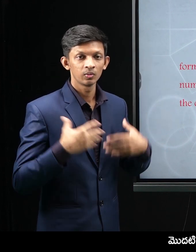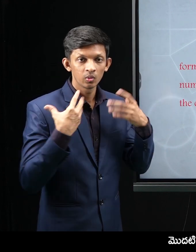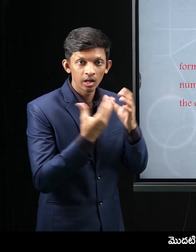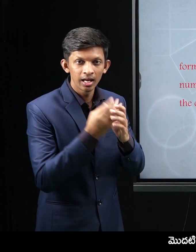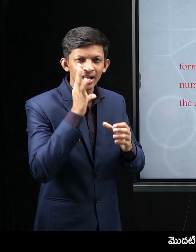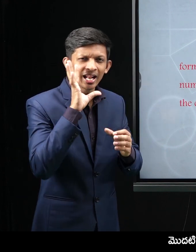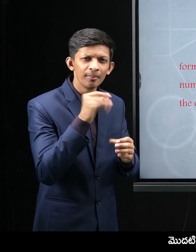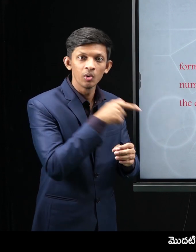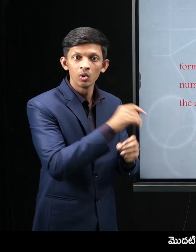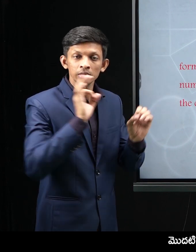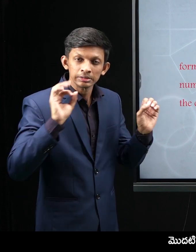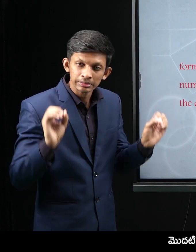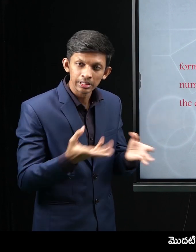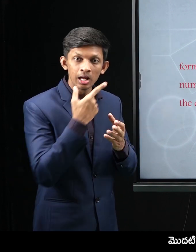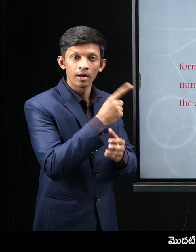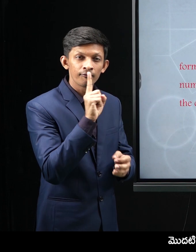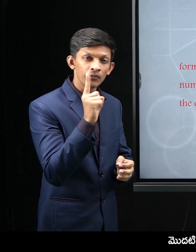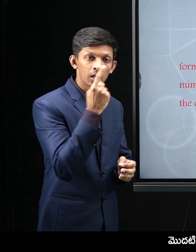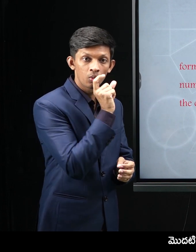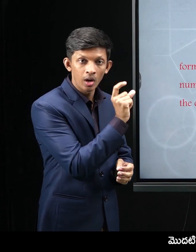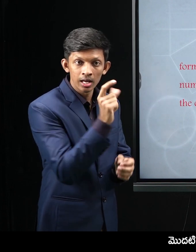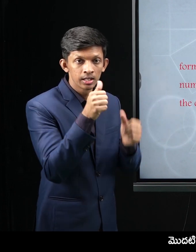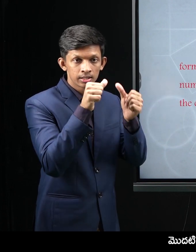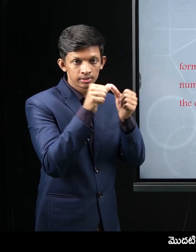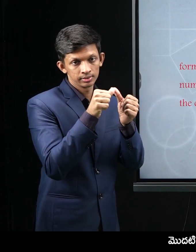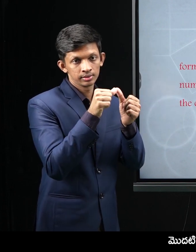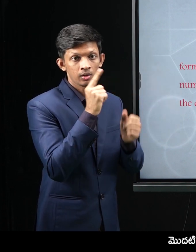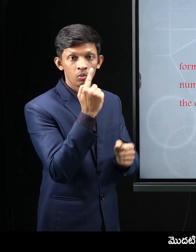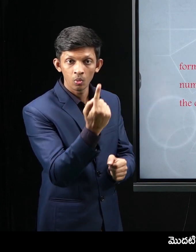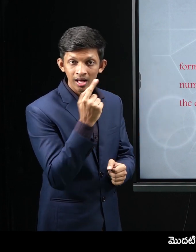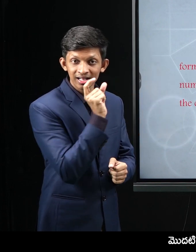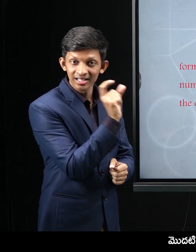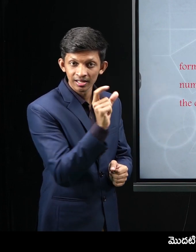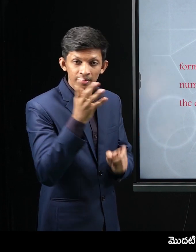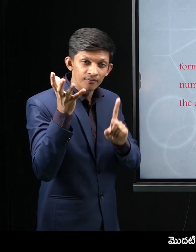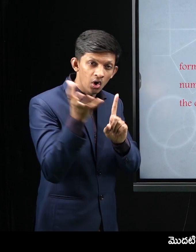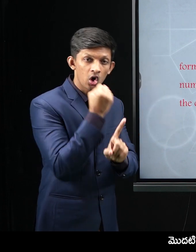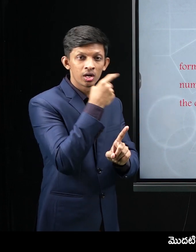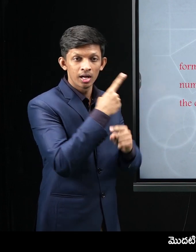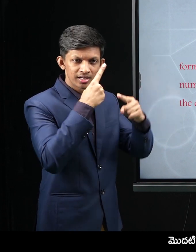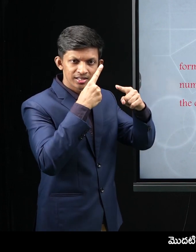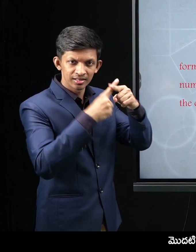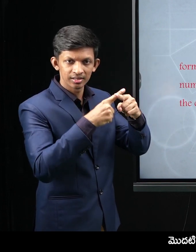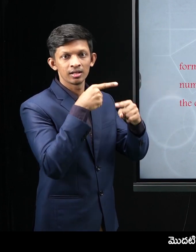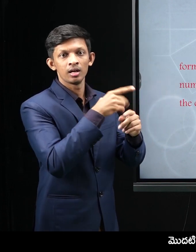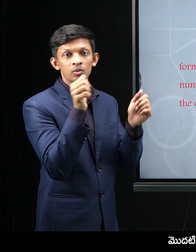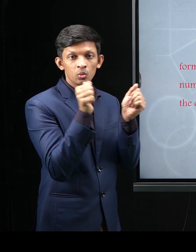మొదటి పదం aతో ప్రారంభించి ప్రతి పదం ar, ar² ar³ అండ్ సో ఆన్